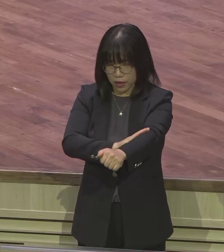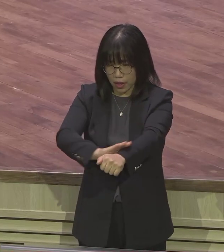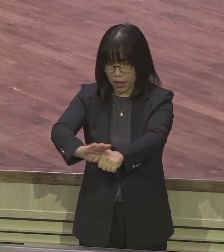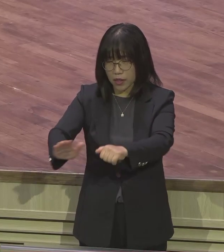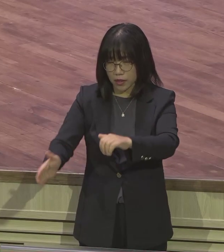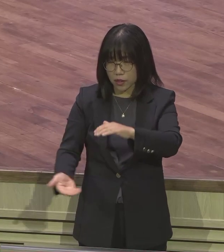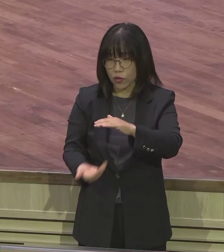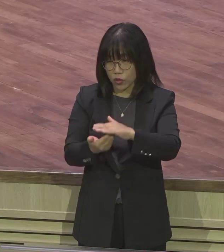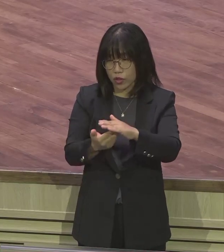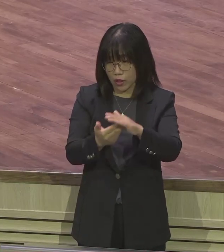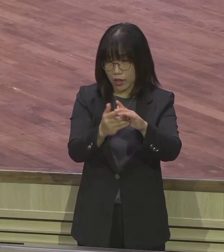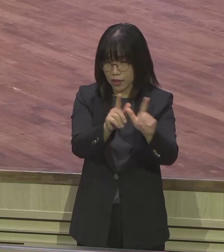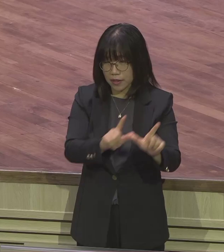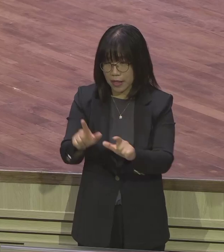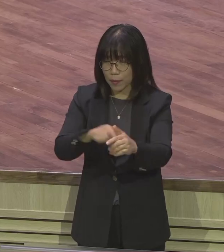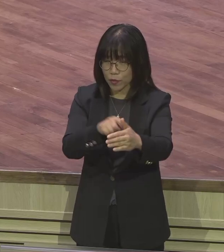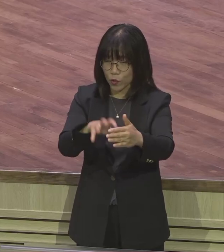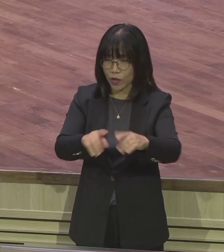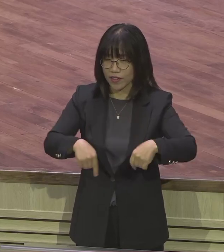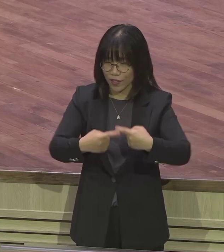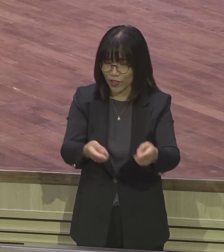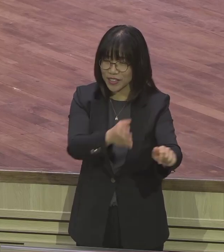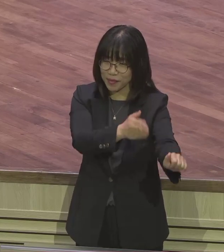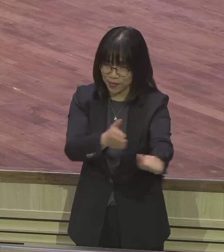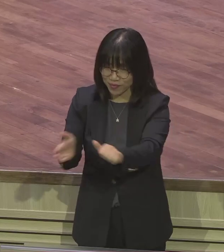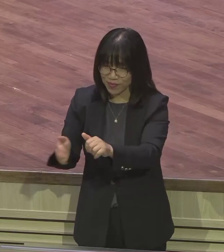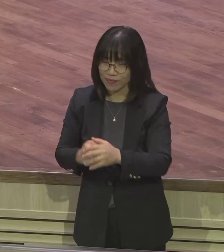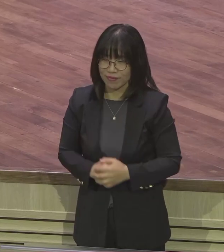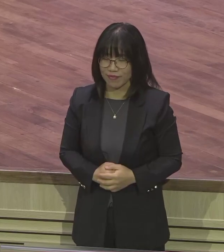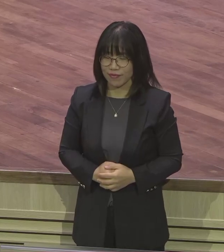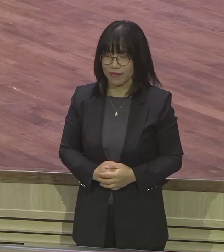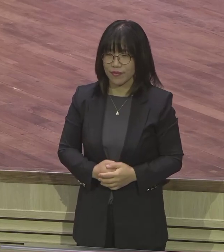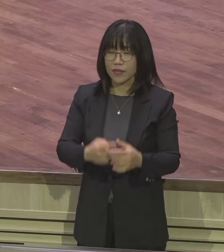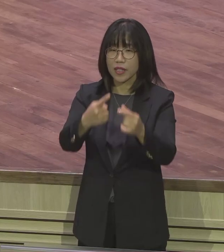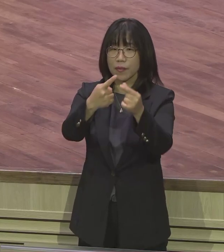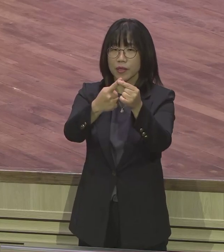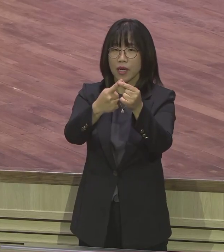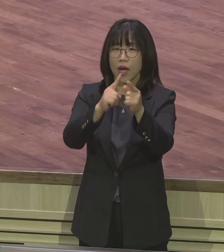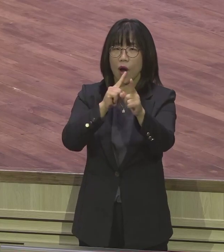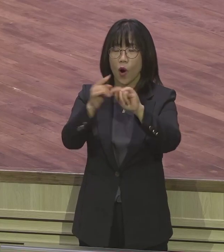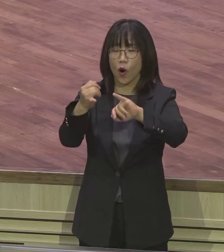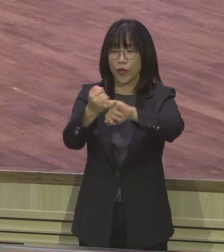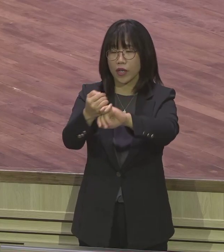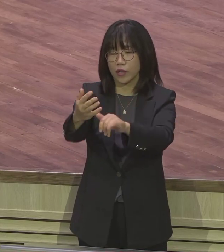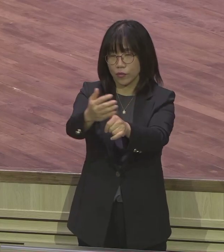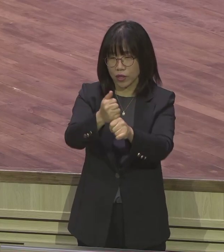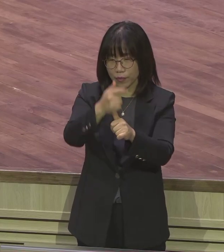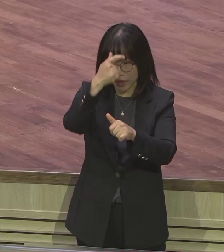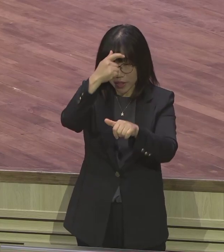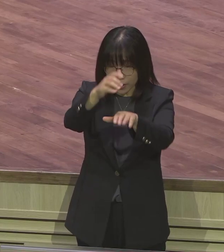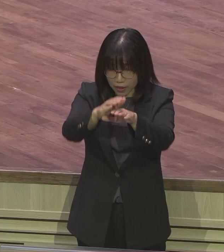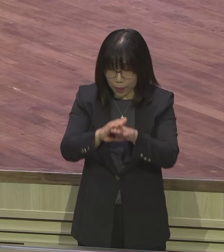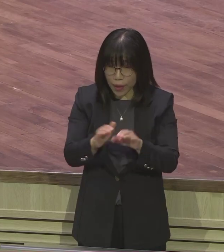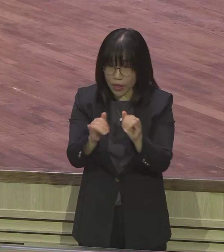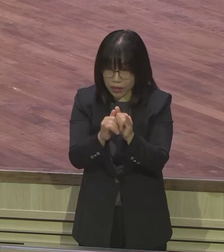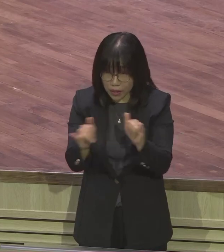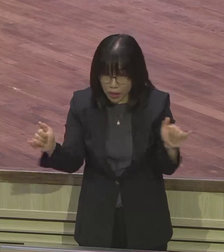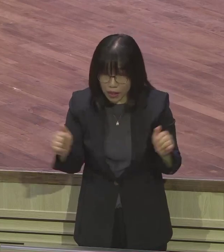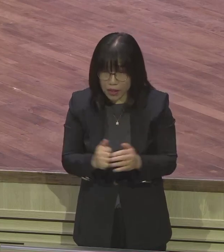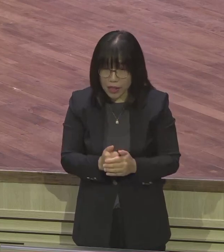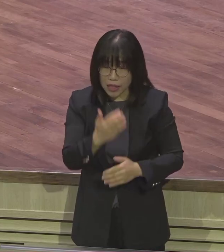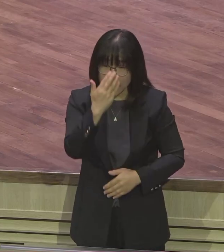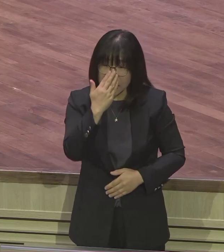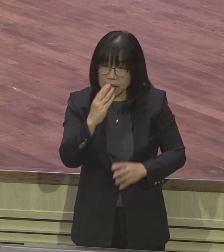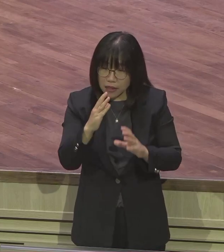축복합니다. 자, 그럼 첫째로 언약을 붙잡는 예배자입니다. 1, 2절 다시 봅니다. 이스라엘이